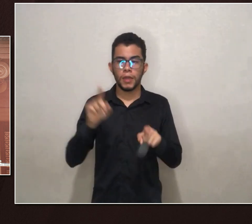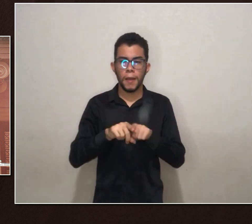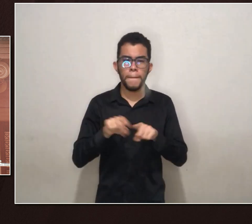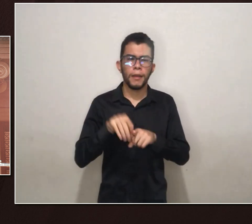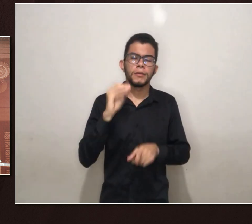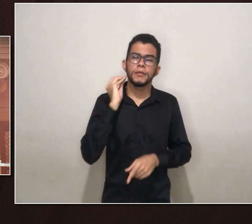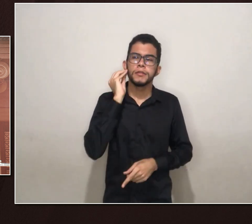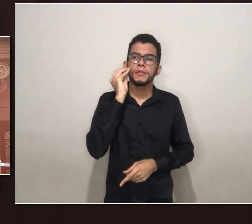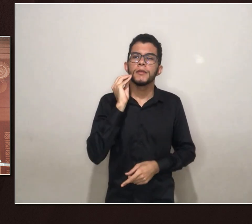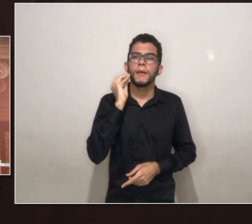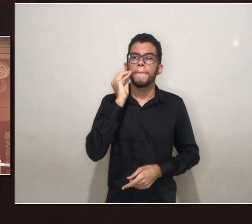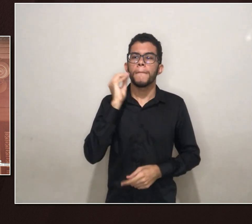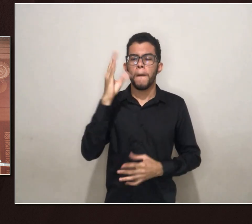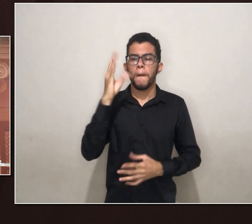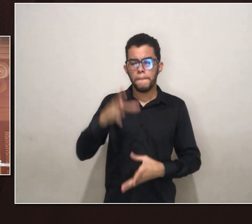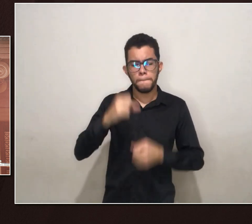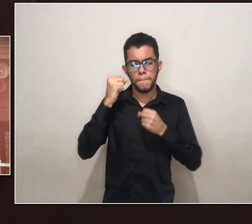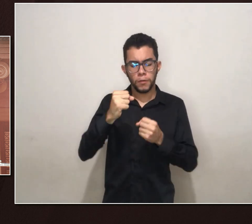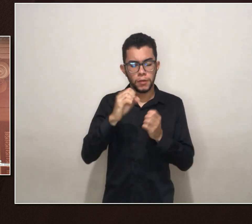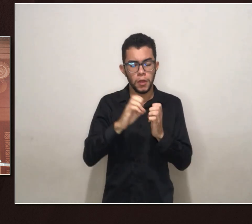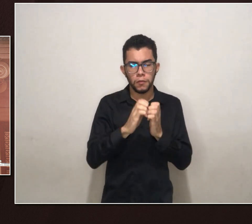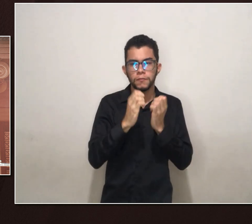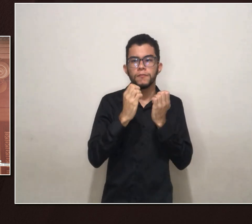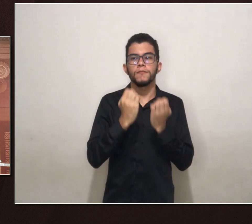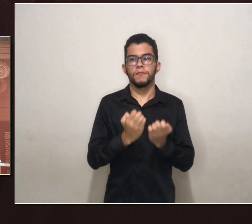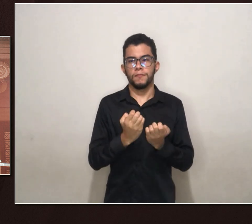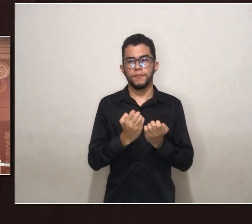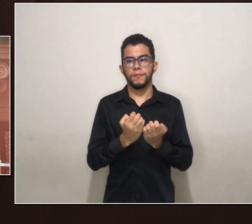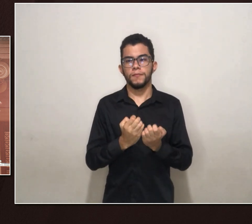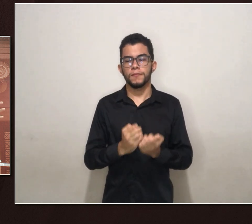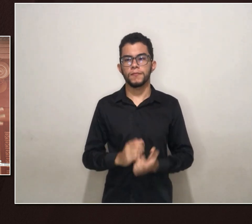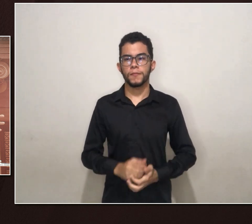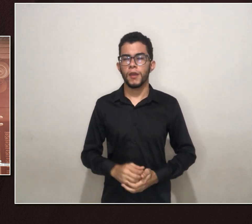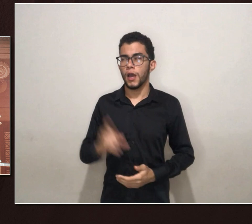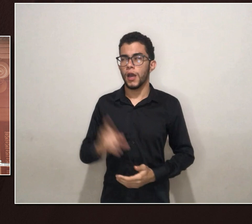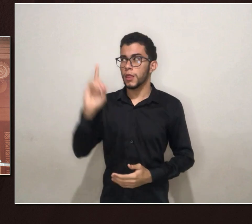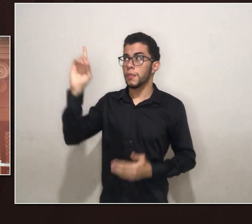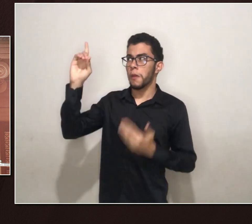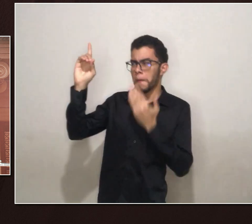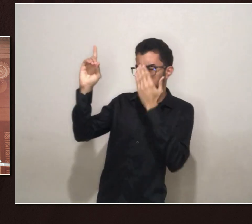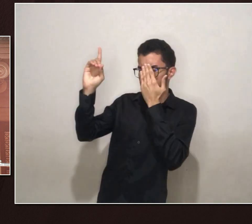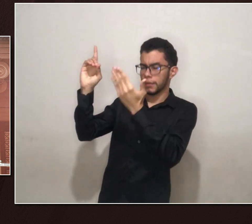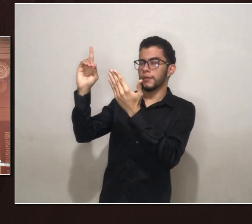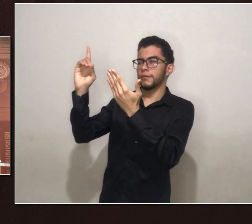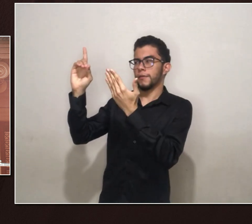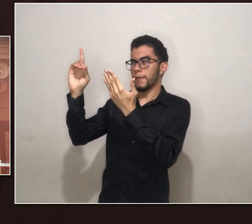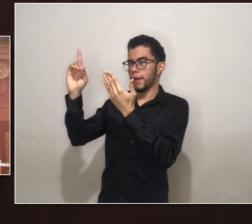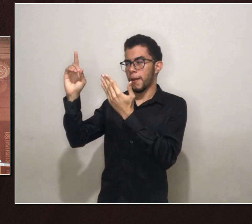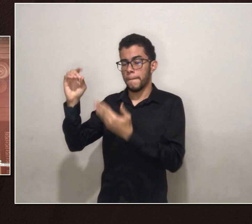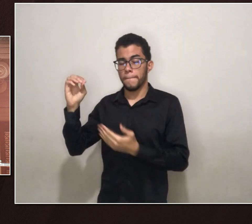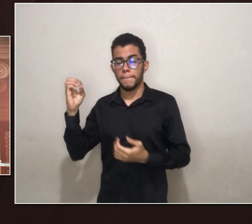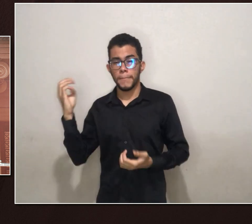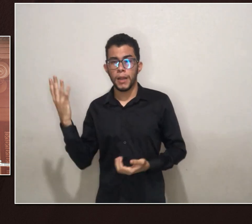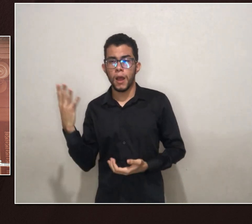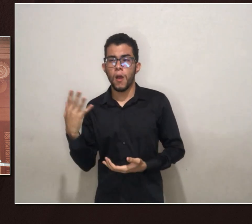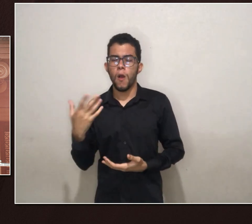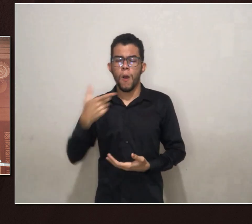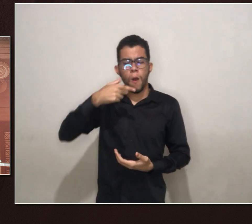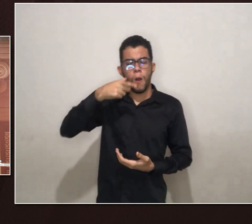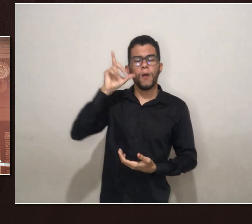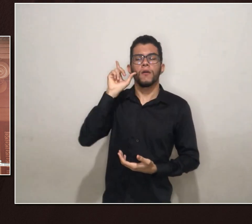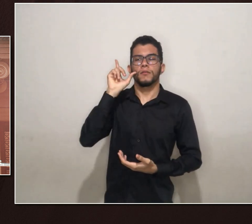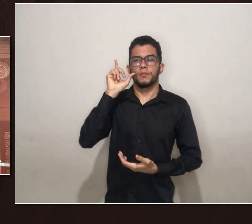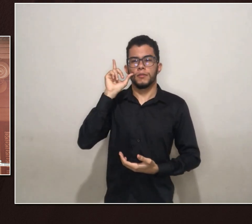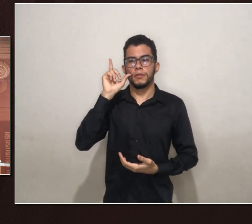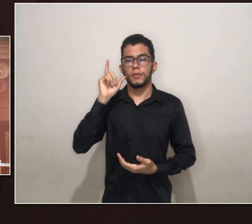Evangelho. Então, graças a Deus por esses muitos milagres aconteceram ontem e estão acontecendo. Portanto,